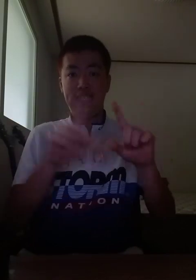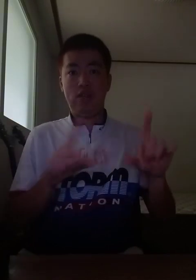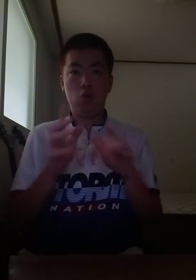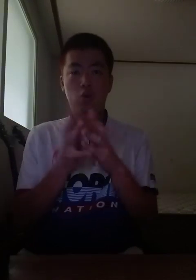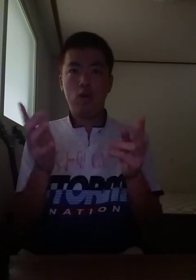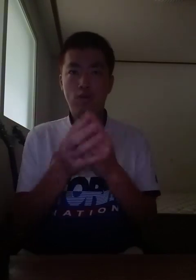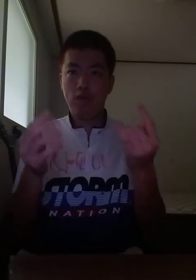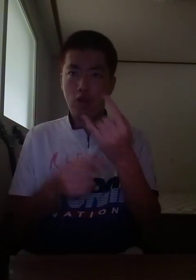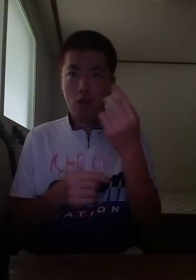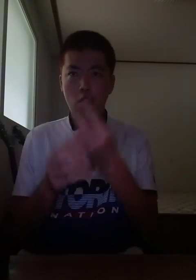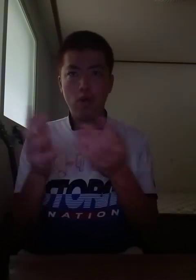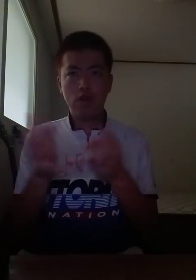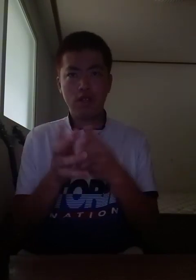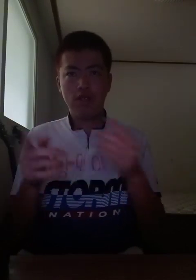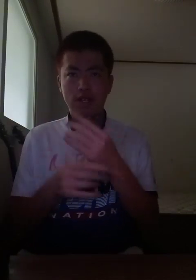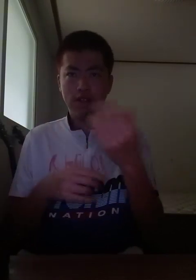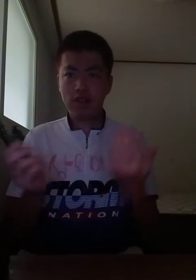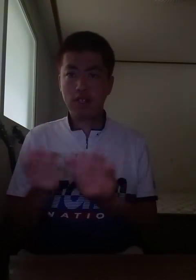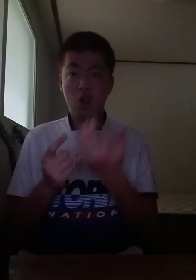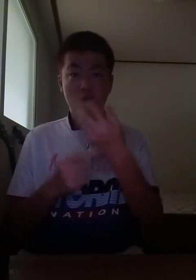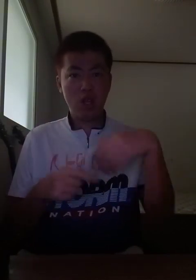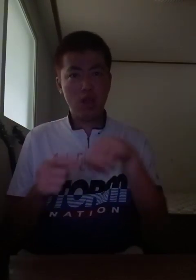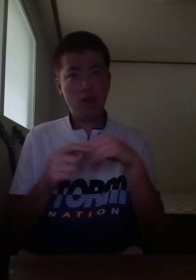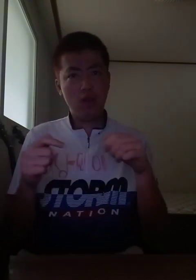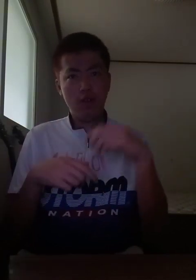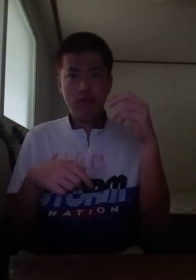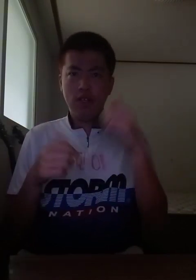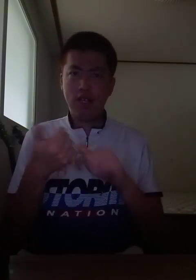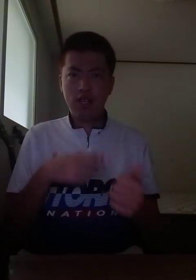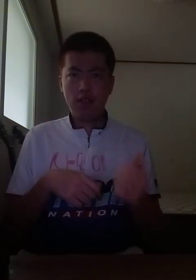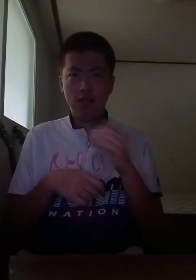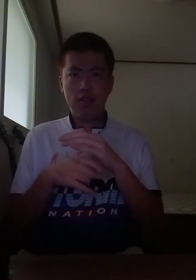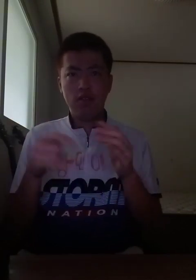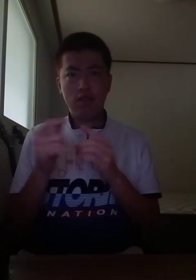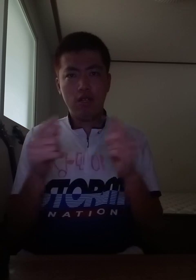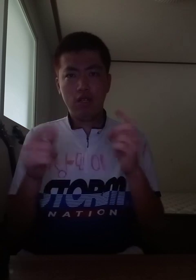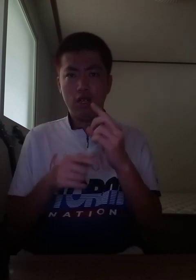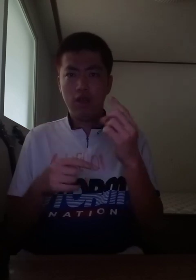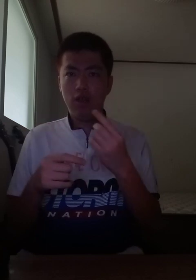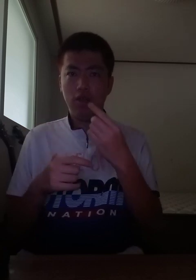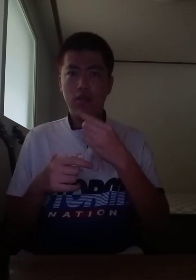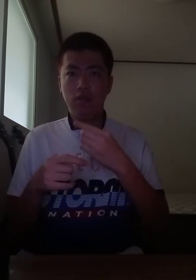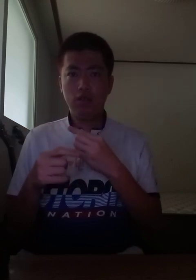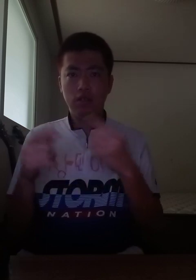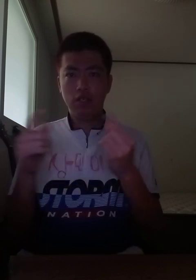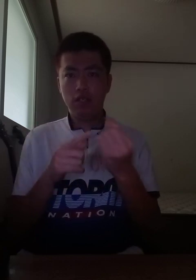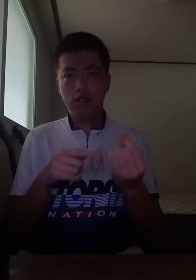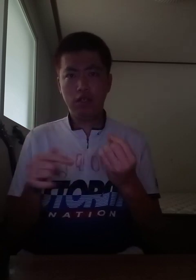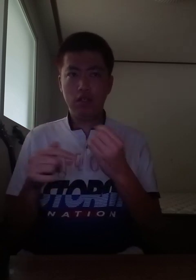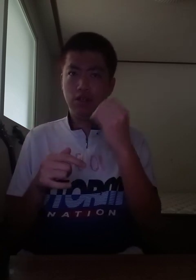서울 강남역 근처 화장실에서 20대 여성이 살해된 이른바 강남역 살인사건 기억나실